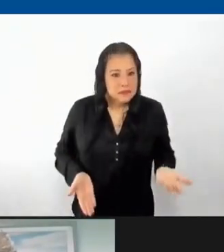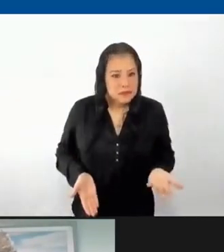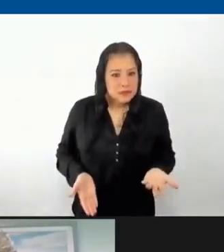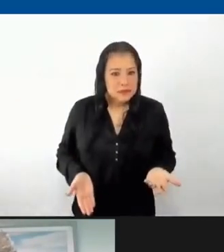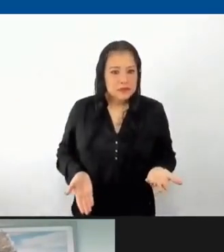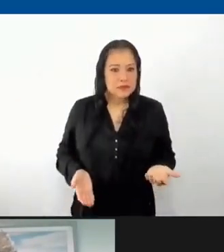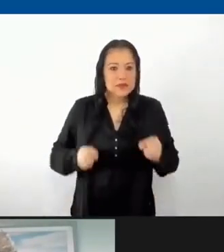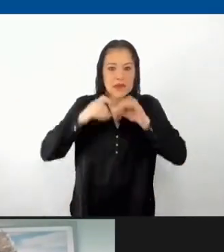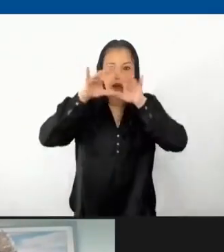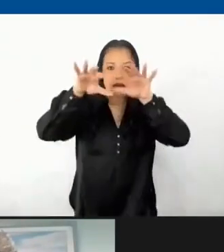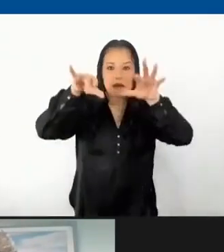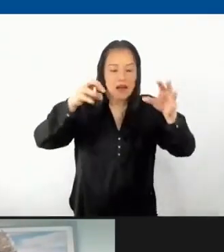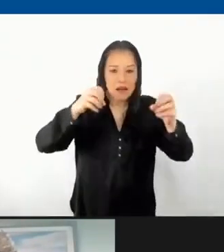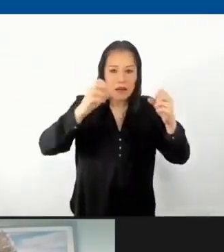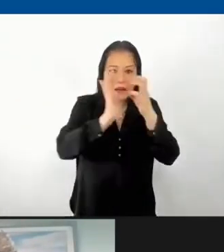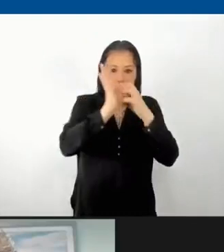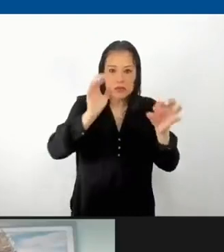y me infecté.